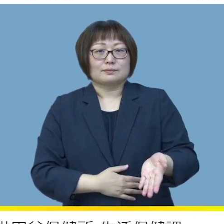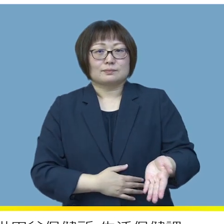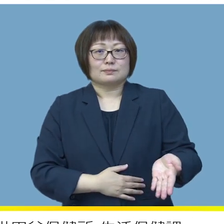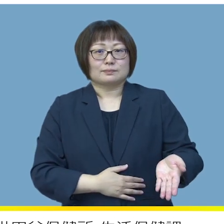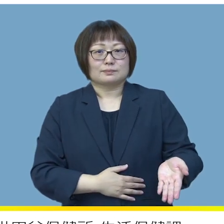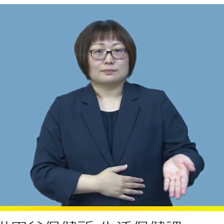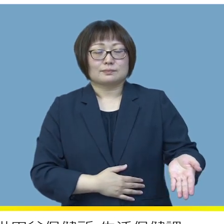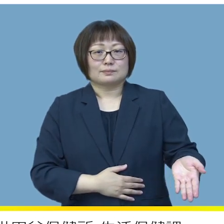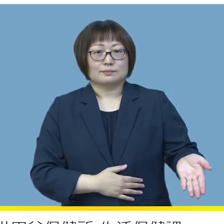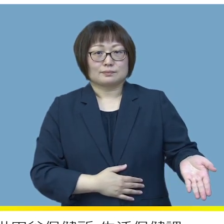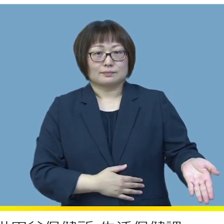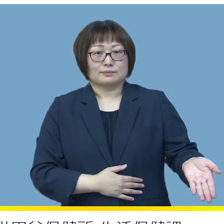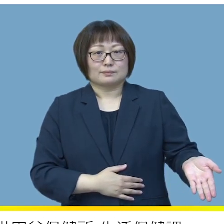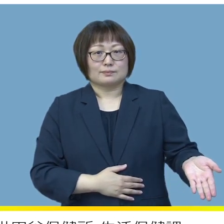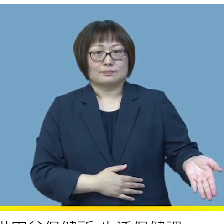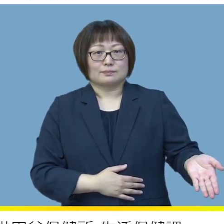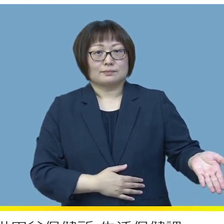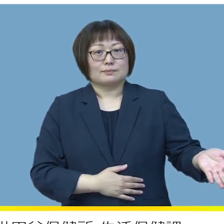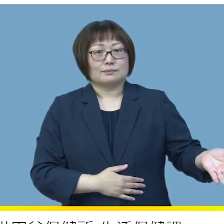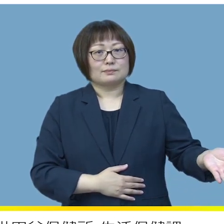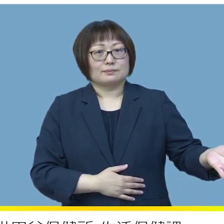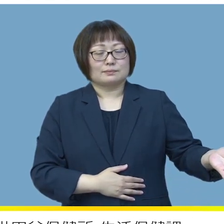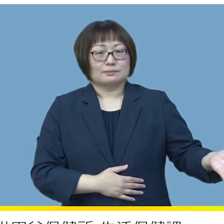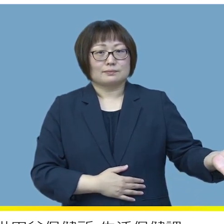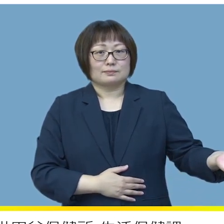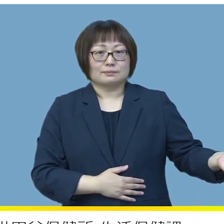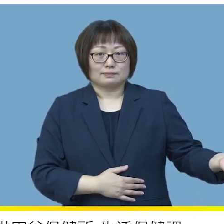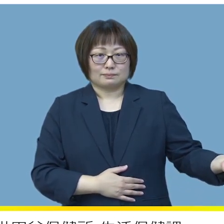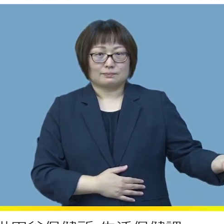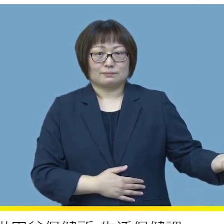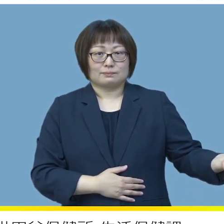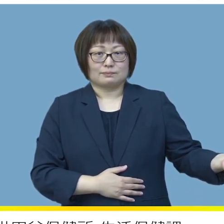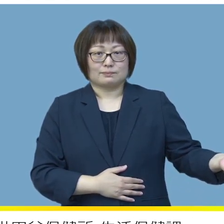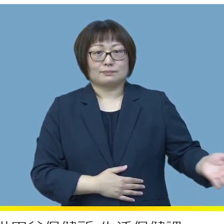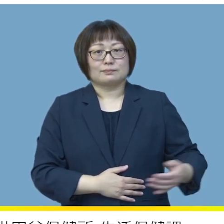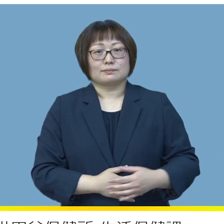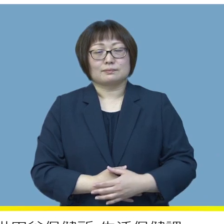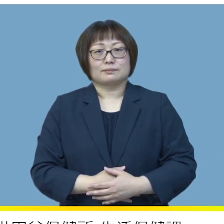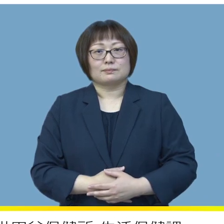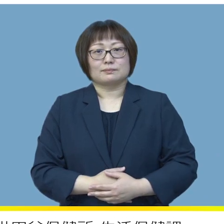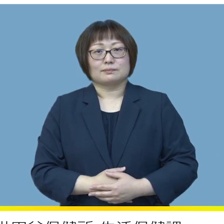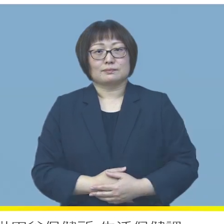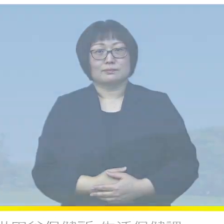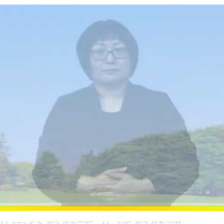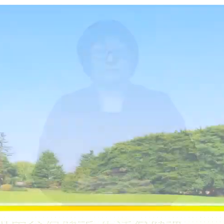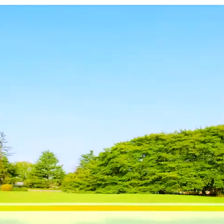5432サンレイ54番までどうぞ